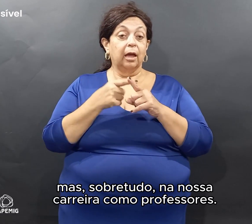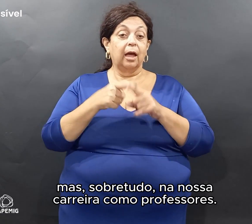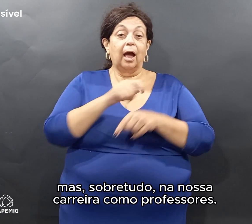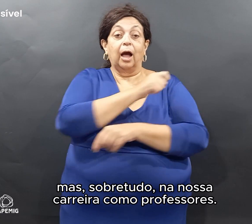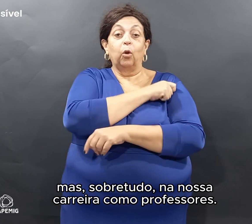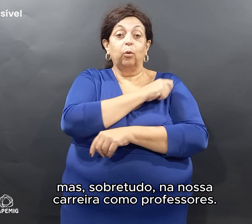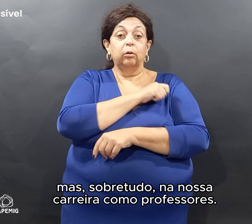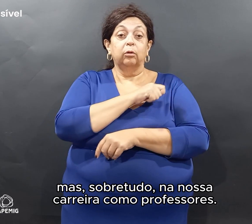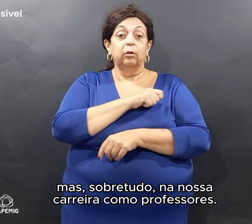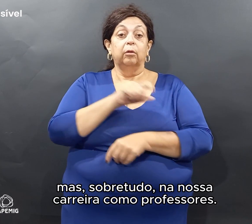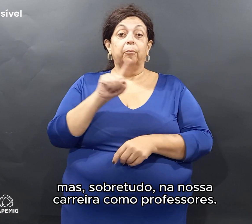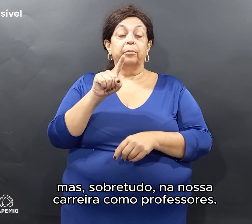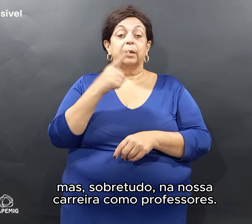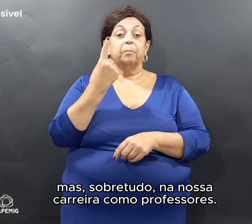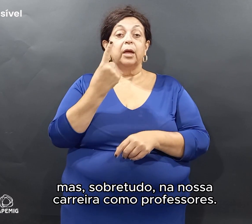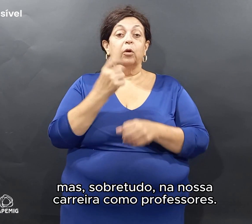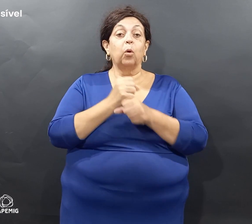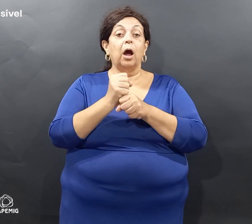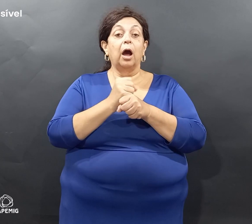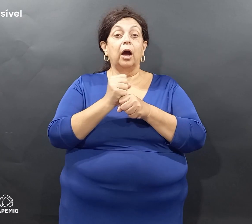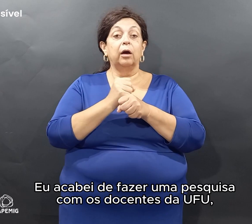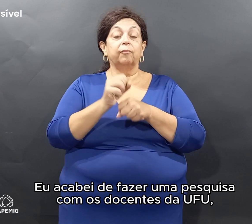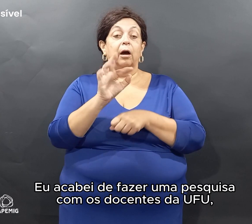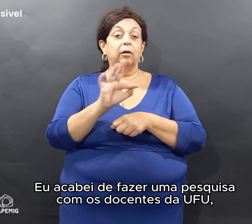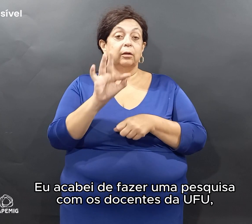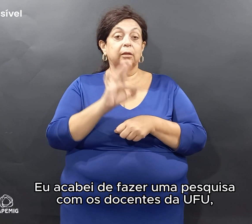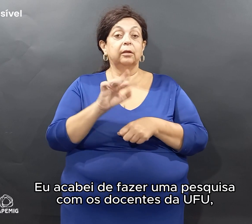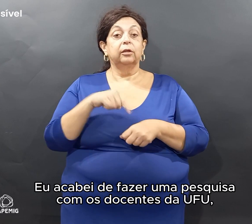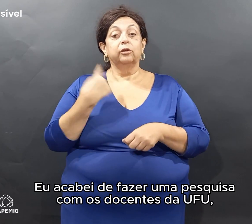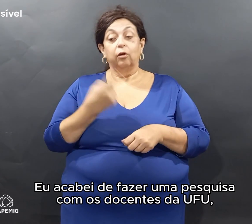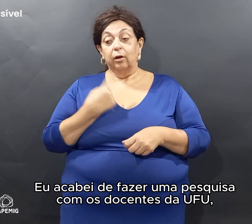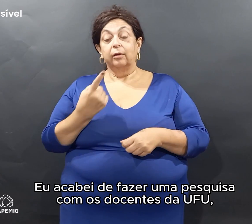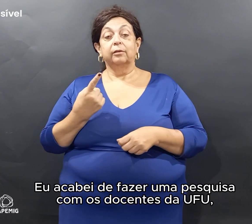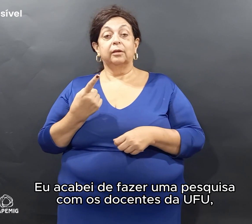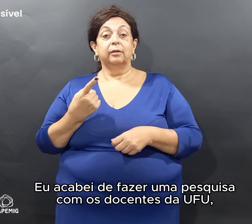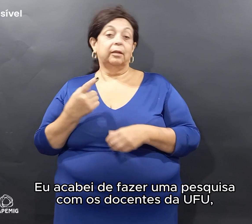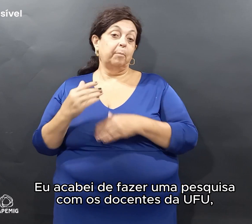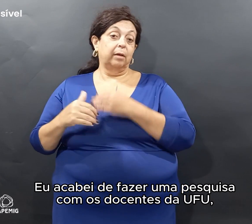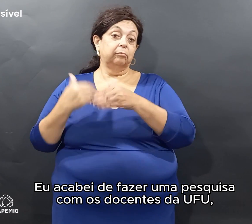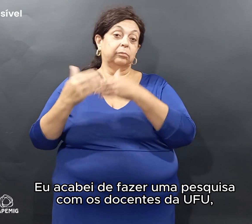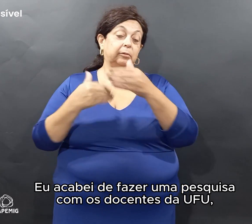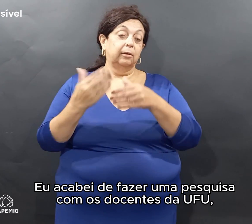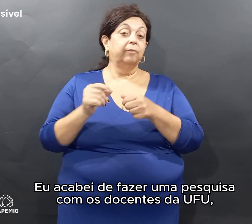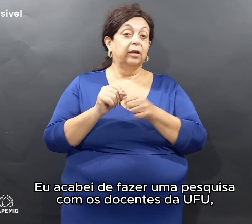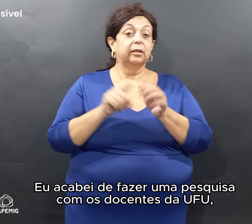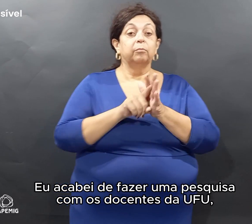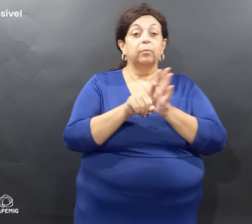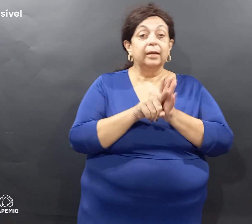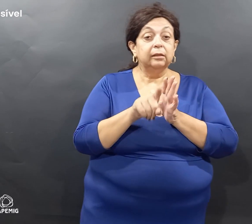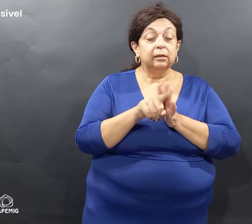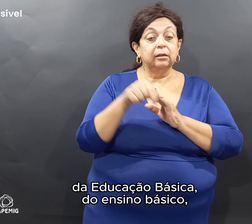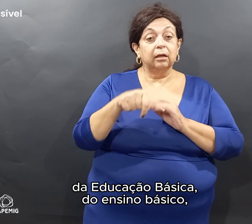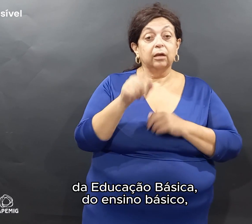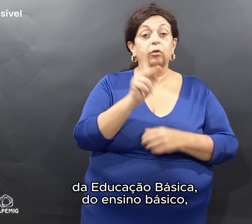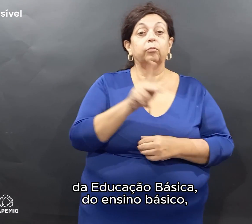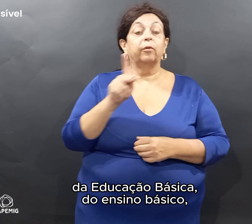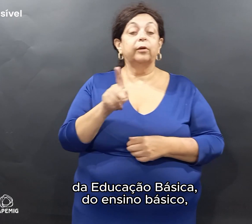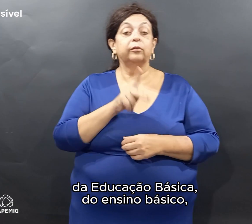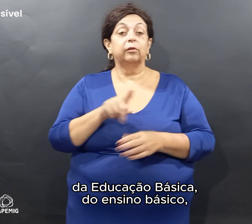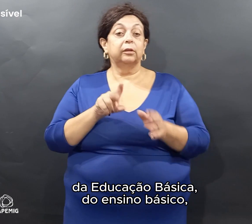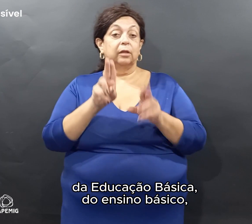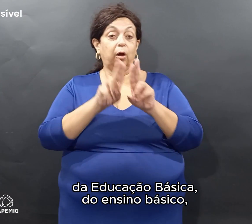mas sobretudo na nossa carreira como professores. Acabei de fazer uma pesquisa aqui com os docentes da UFO,